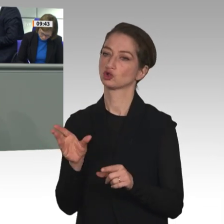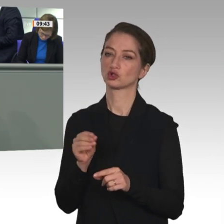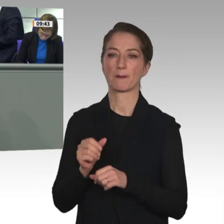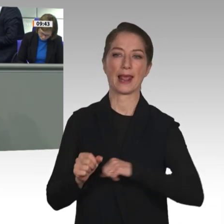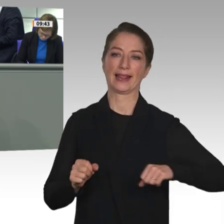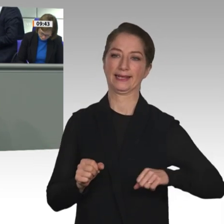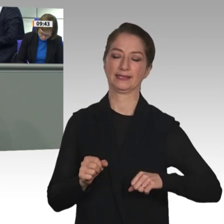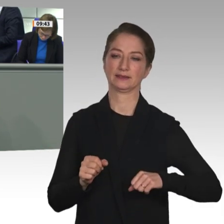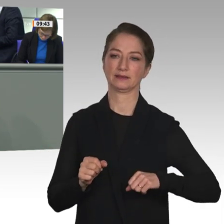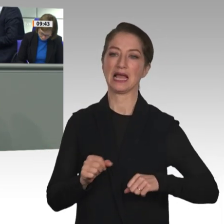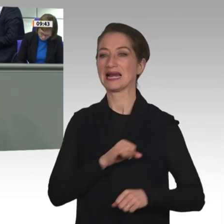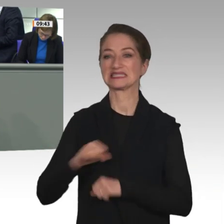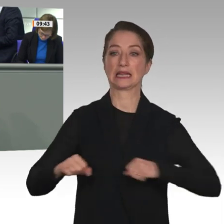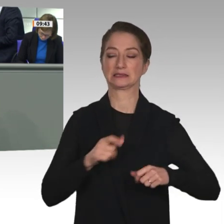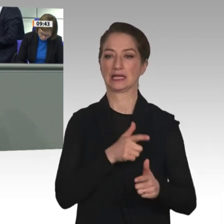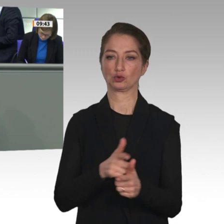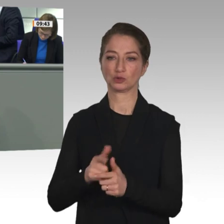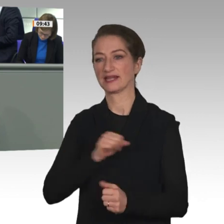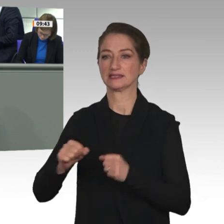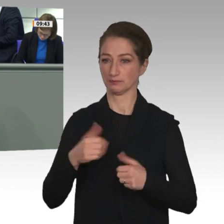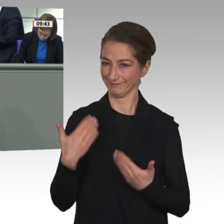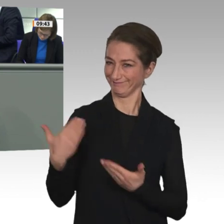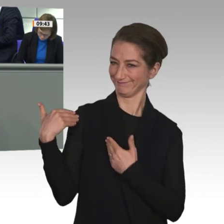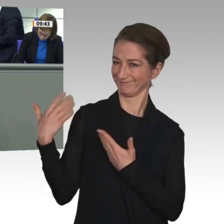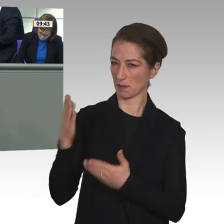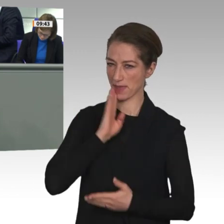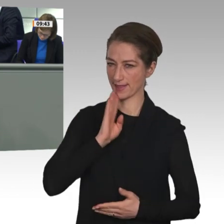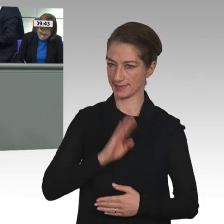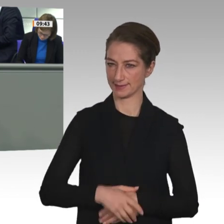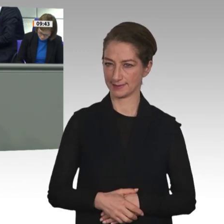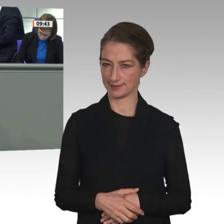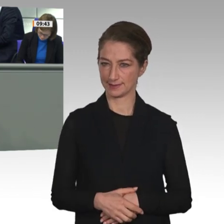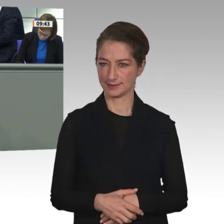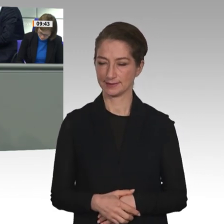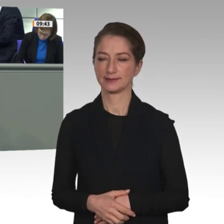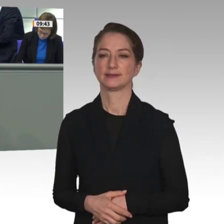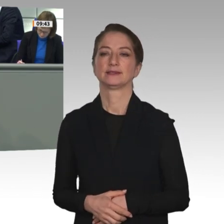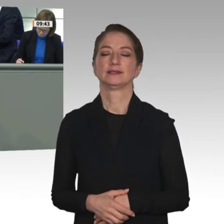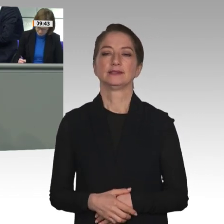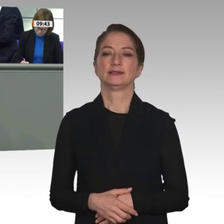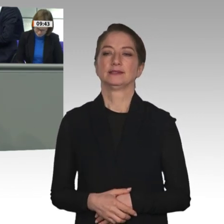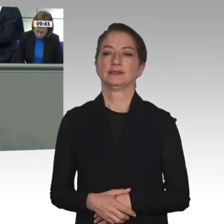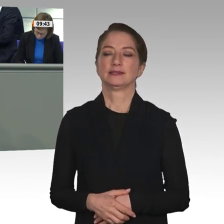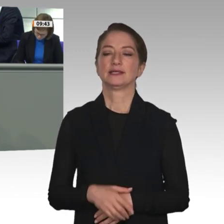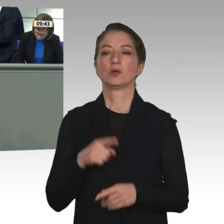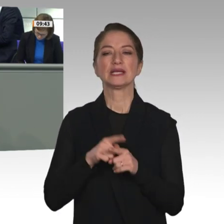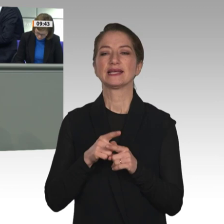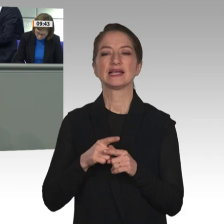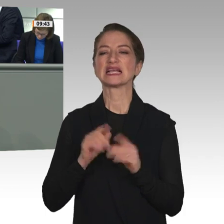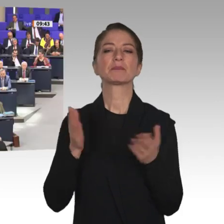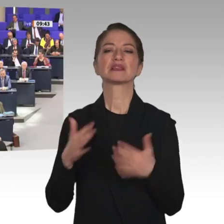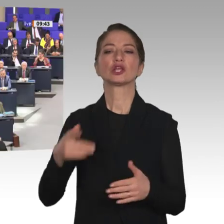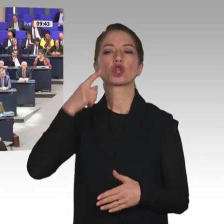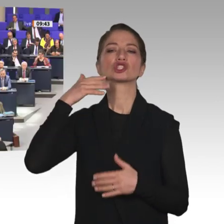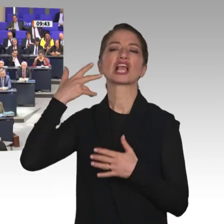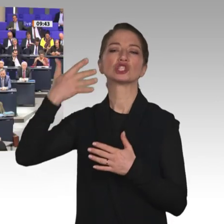erwähnen. Und es war eben auch hier eine Peinlichkeit, Herr Hartwig. Dieses unsägliche, geschichtsvergessene Geschwätz von den